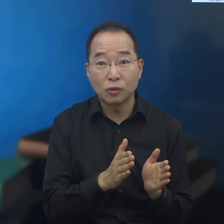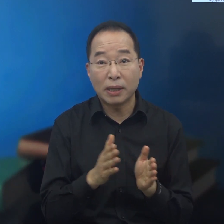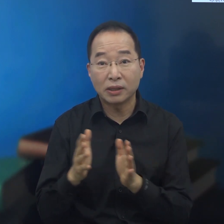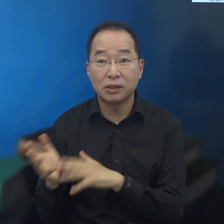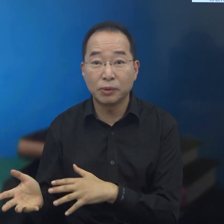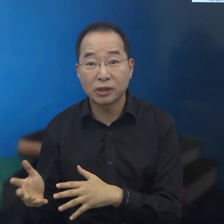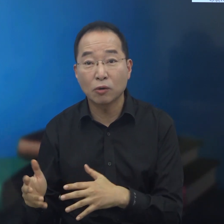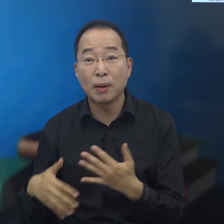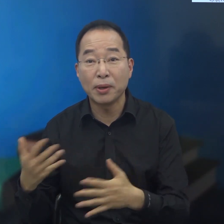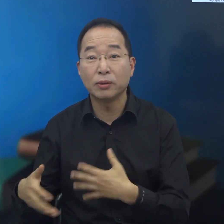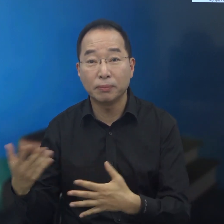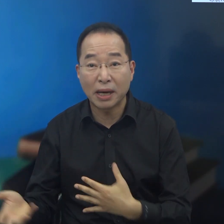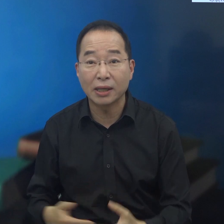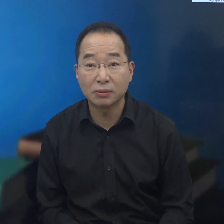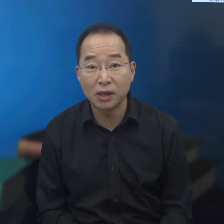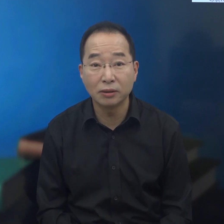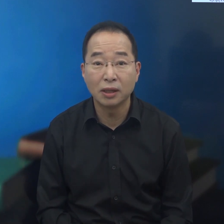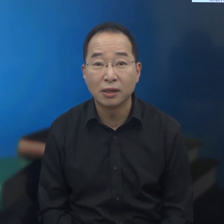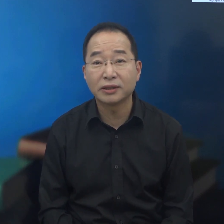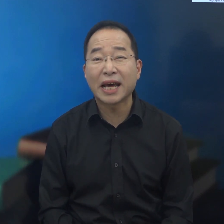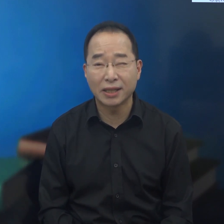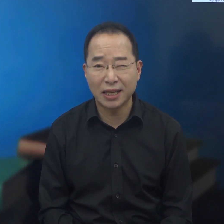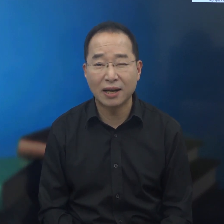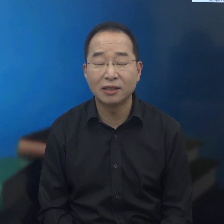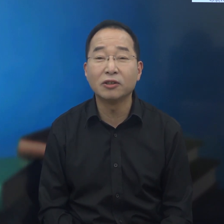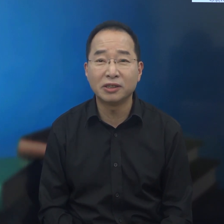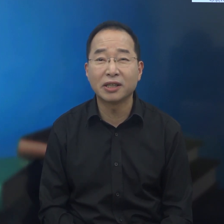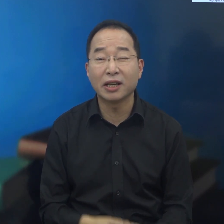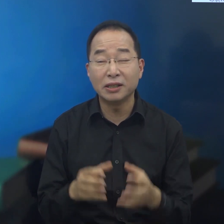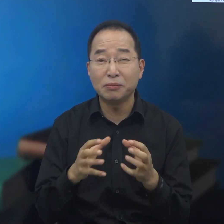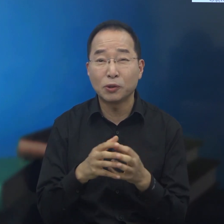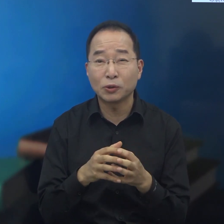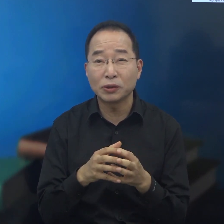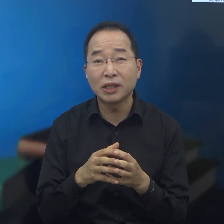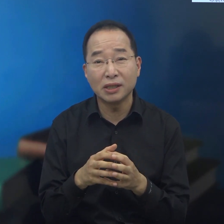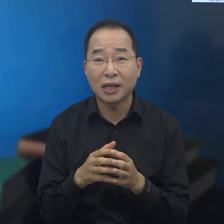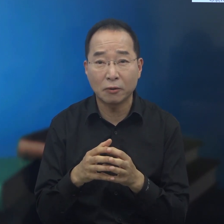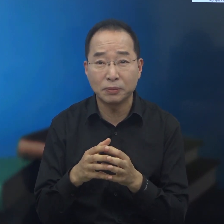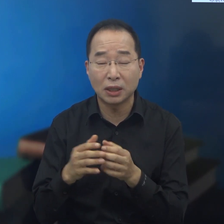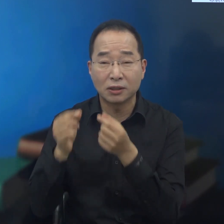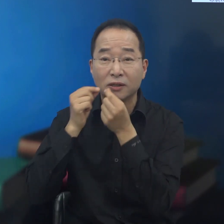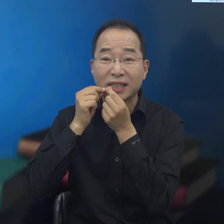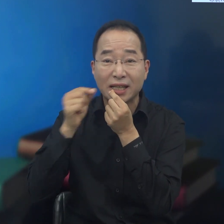말이 길면 자꾸 변명이 많아지면 사기다 이런 식의 의미로서 생긴 단어입니다. 그래서 사기.